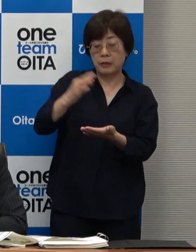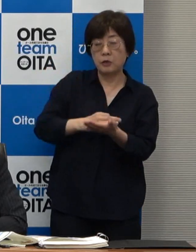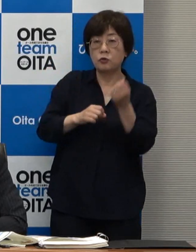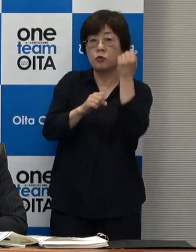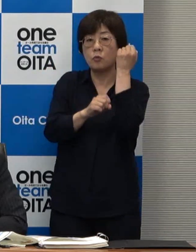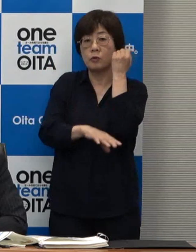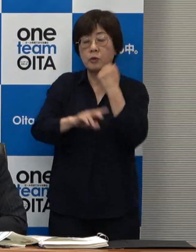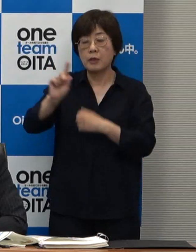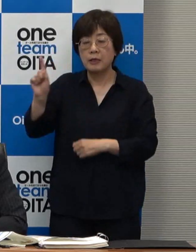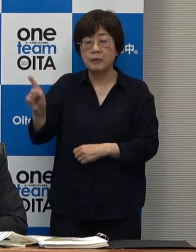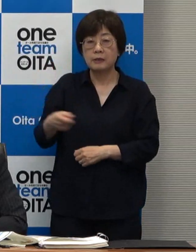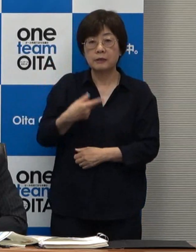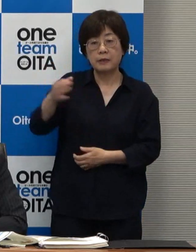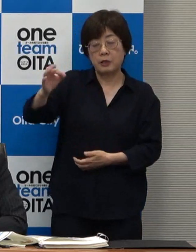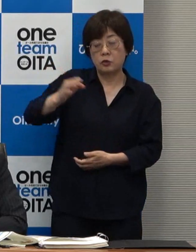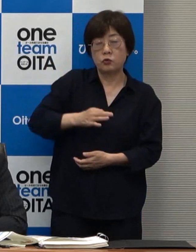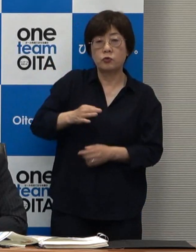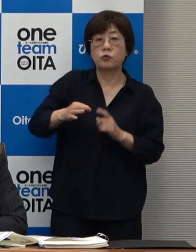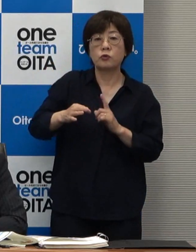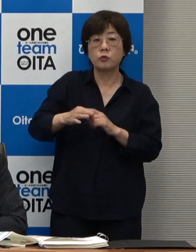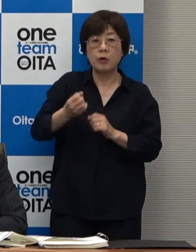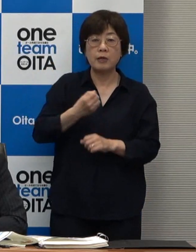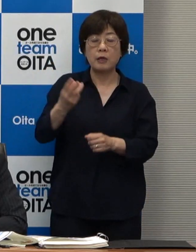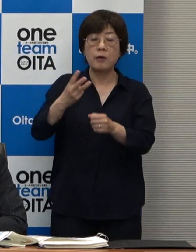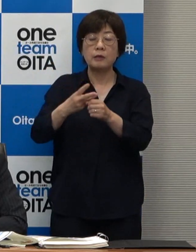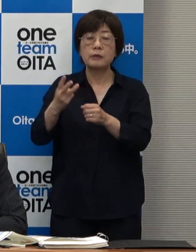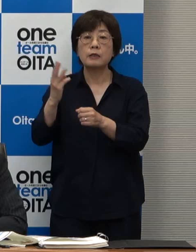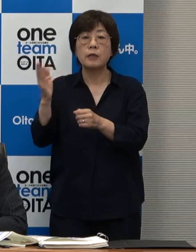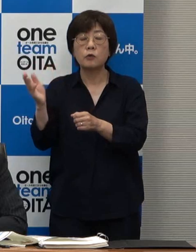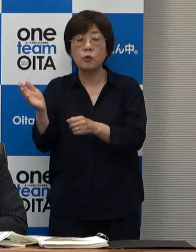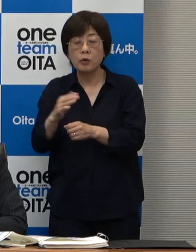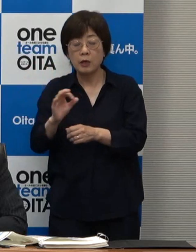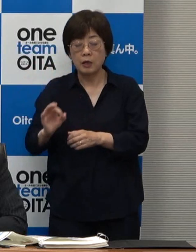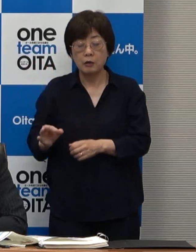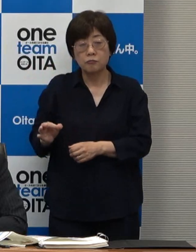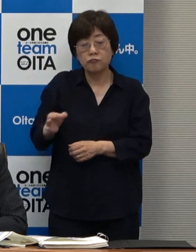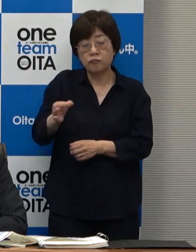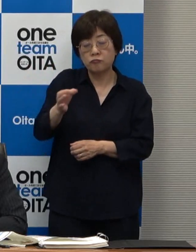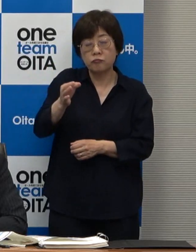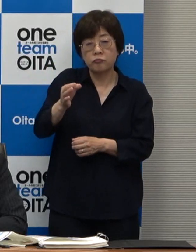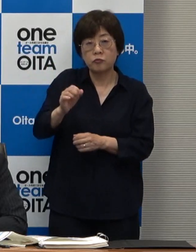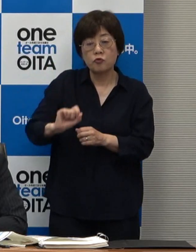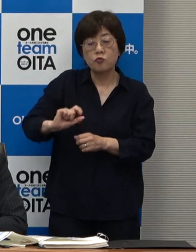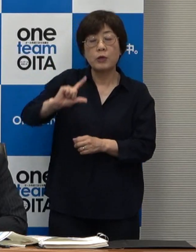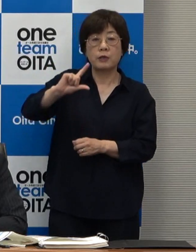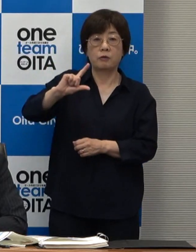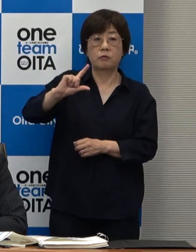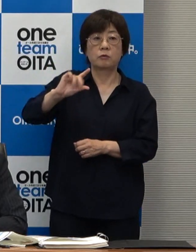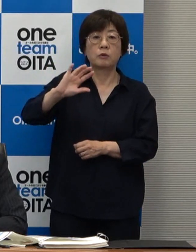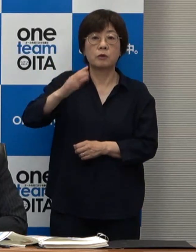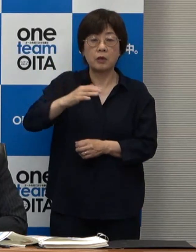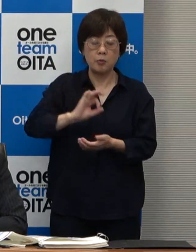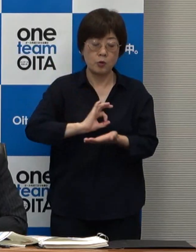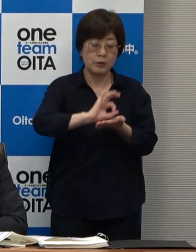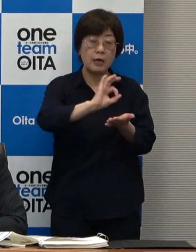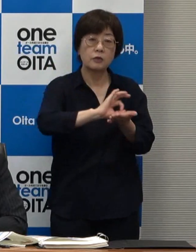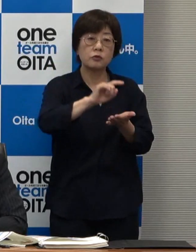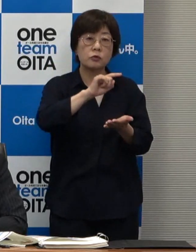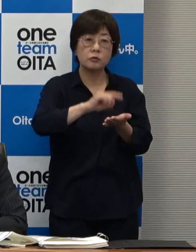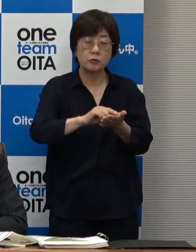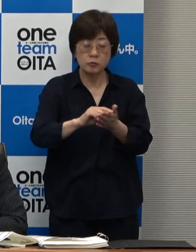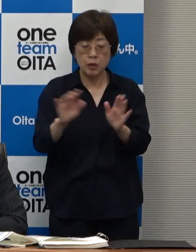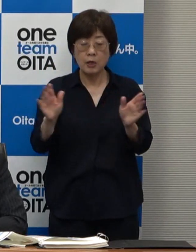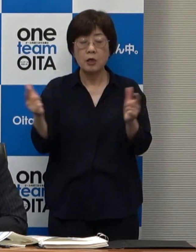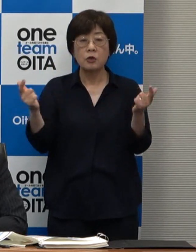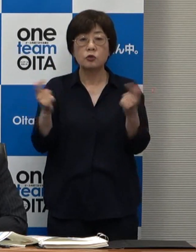す市税収入については令和3年度以降増加を見込んでおりますが、歳出につきましては少子高